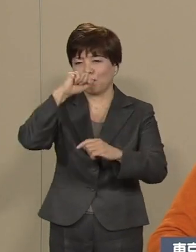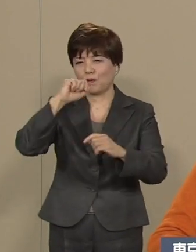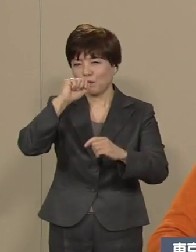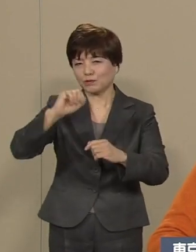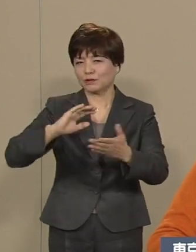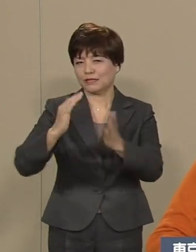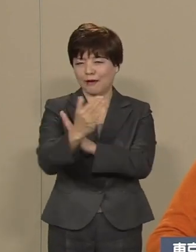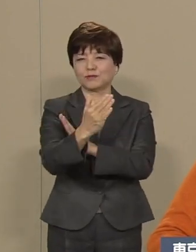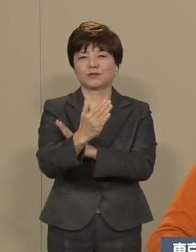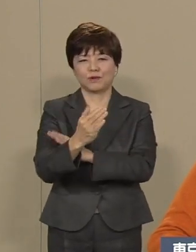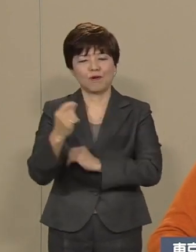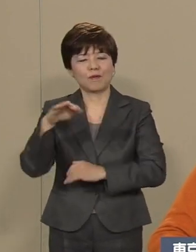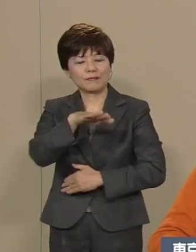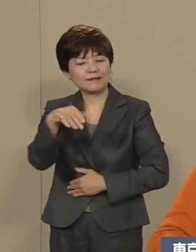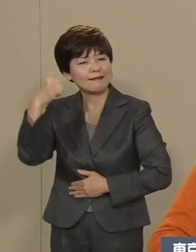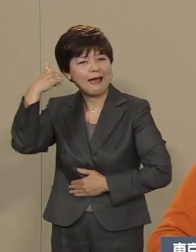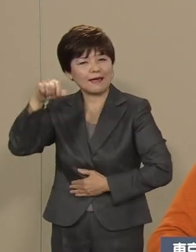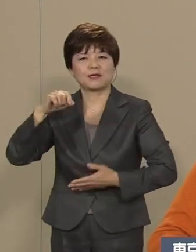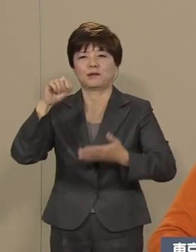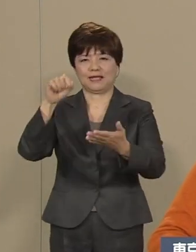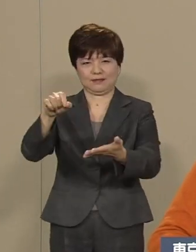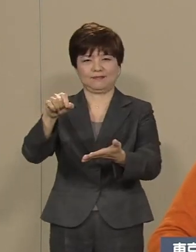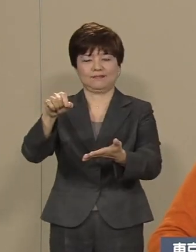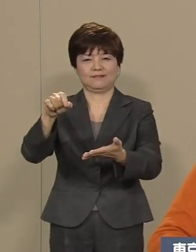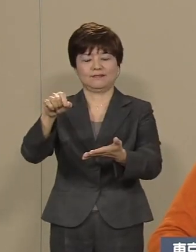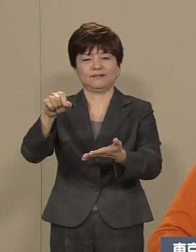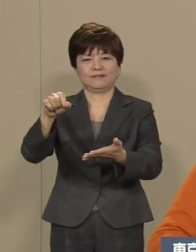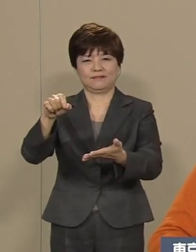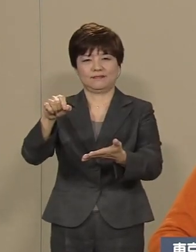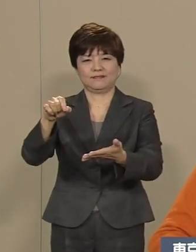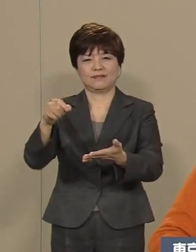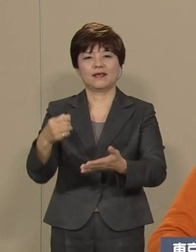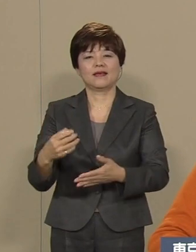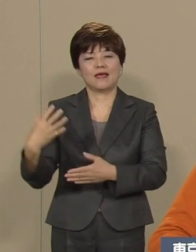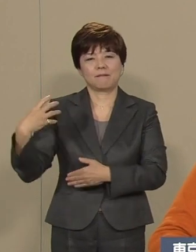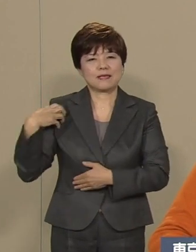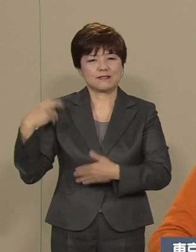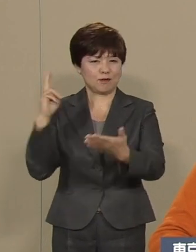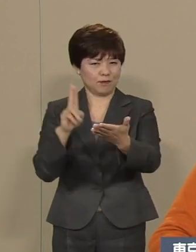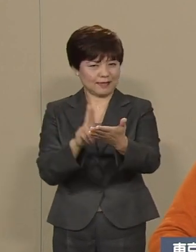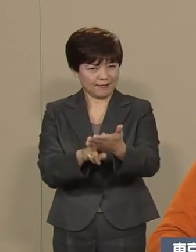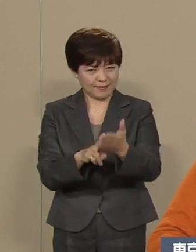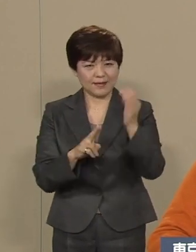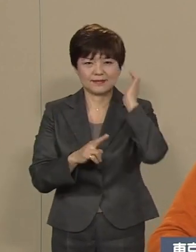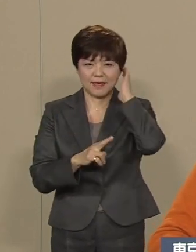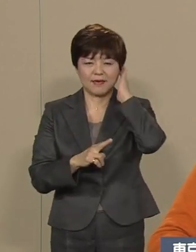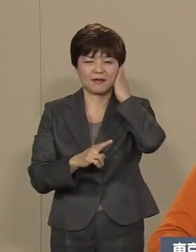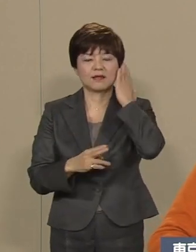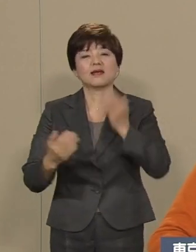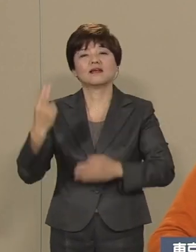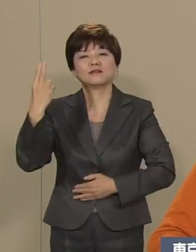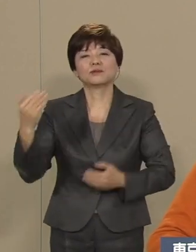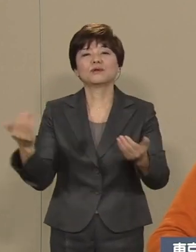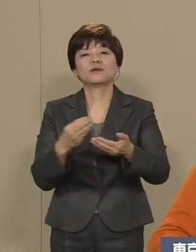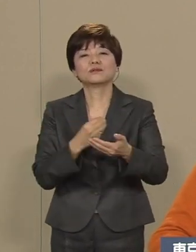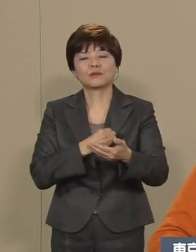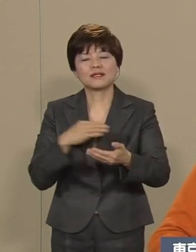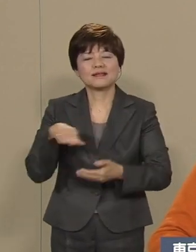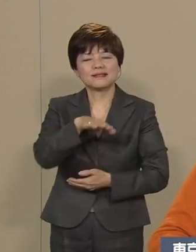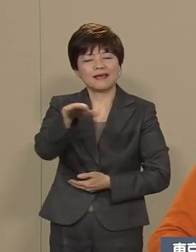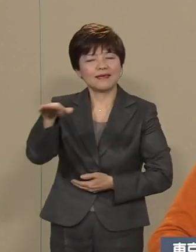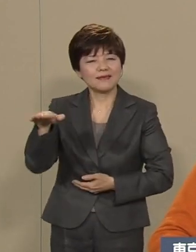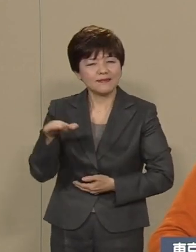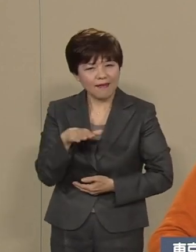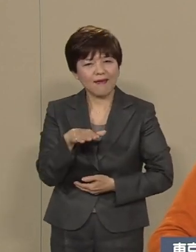でアイデアを出し素案が決まればミッションを設定してと職員全員でミッションを